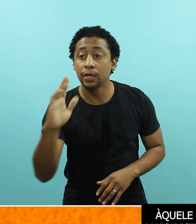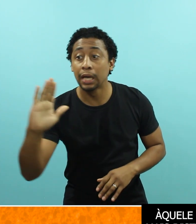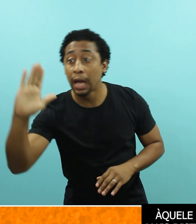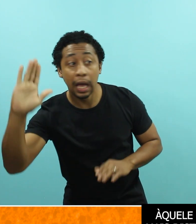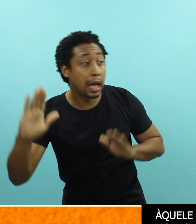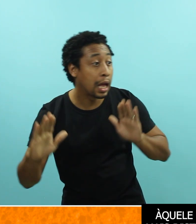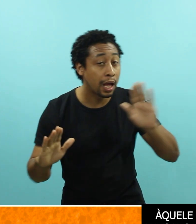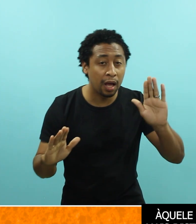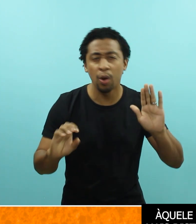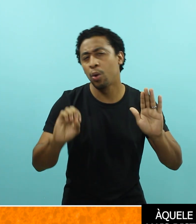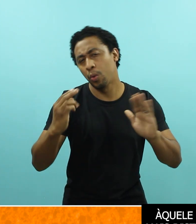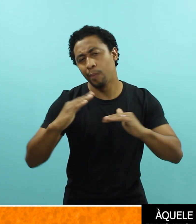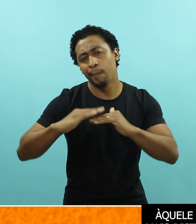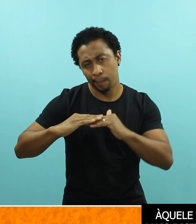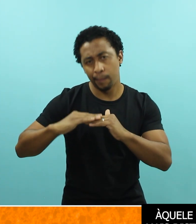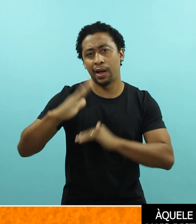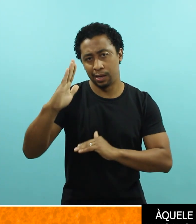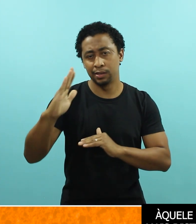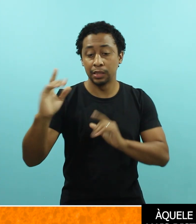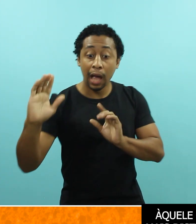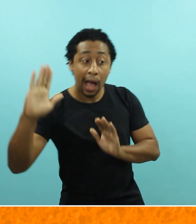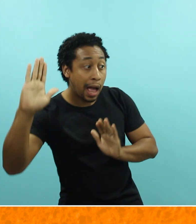mais distante da mesa.